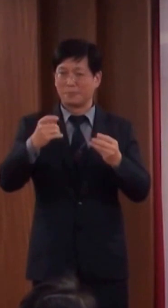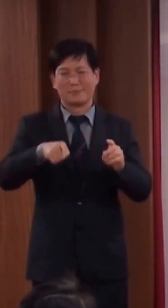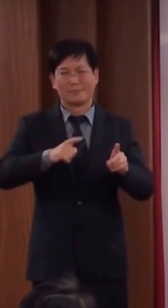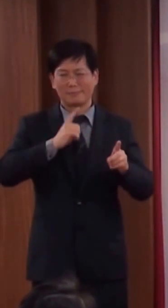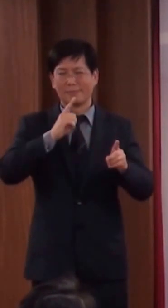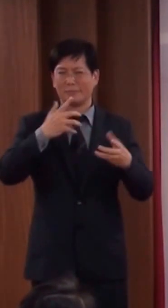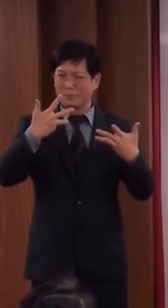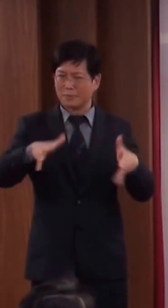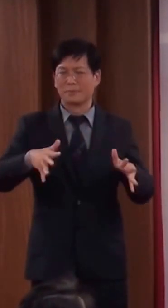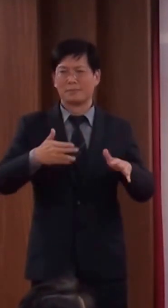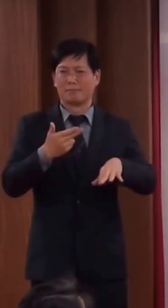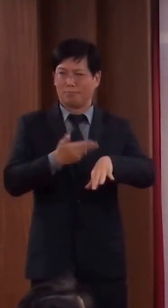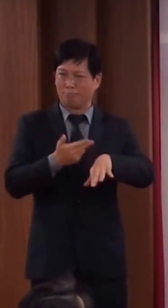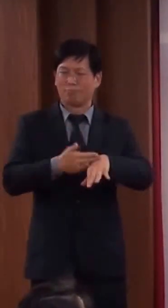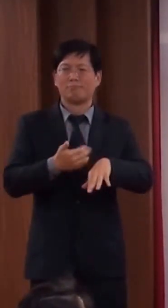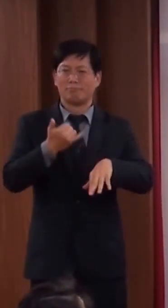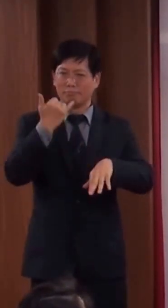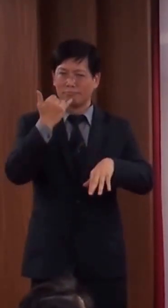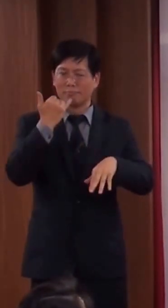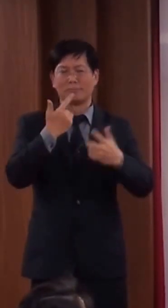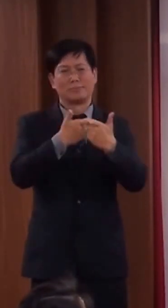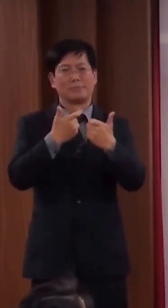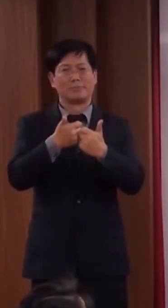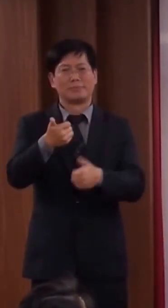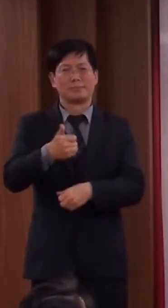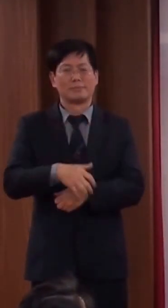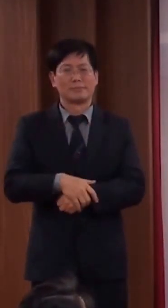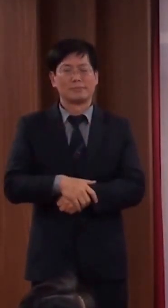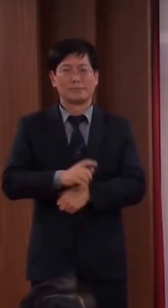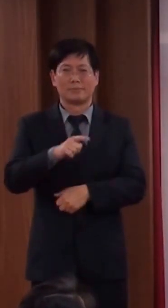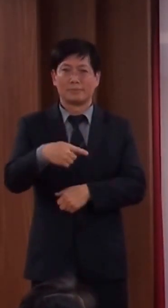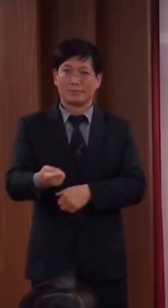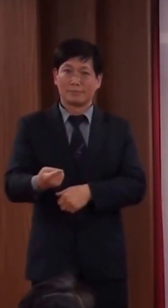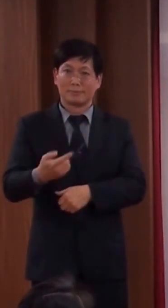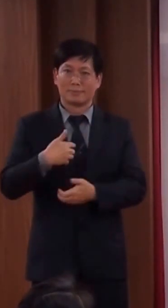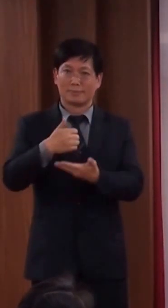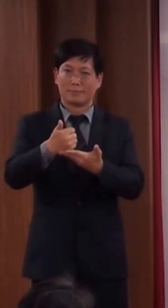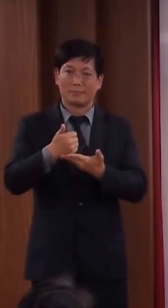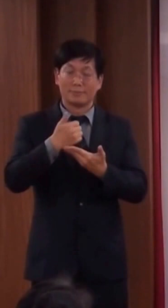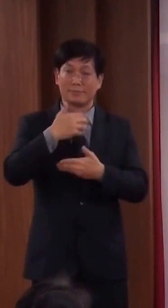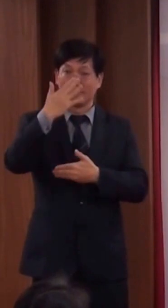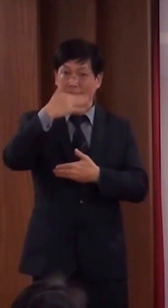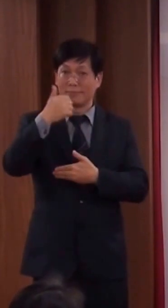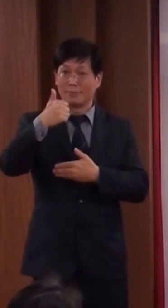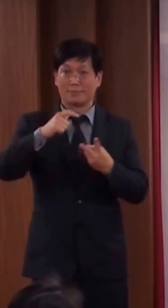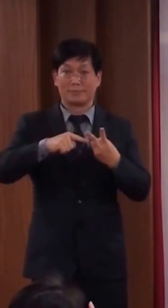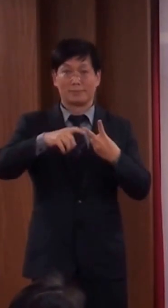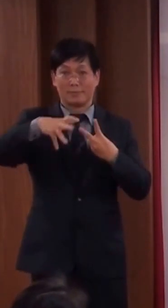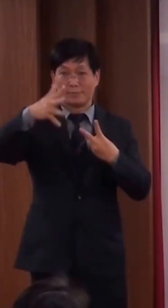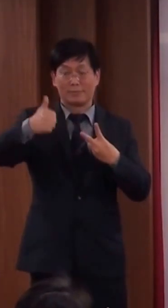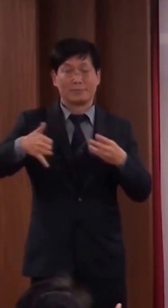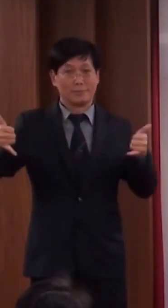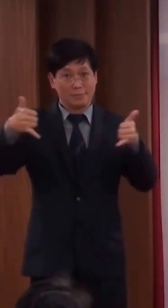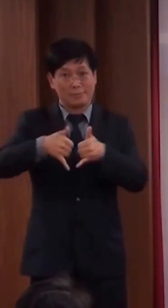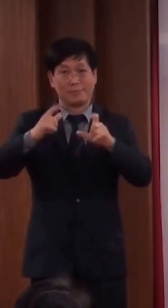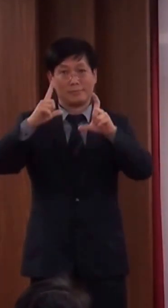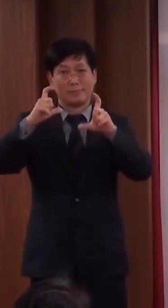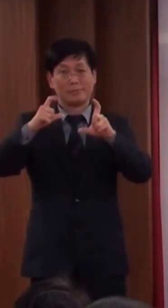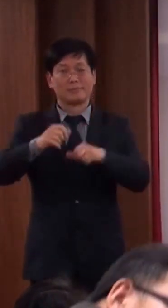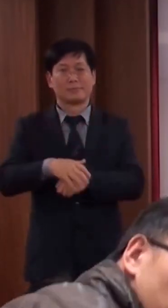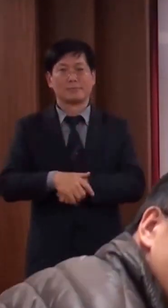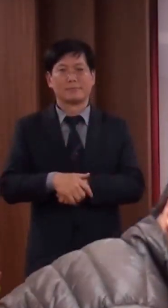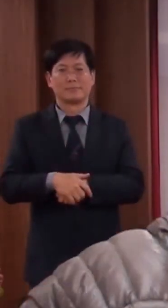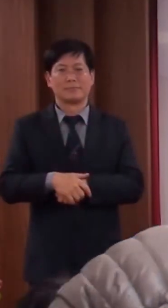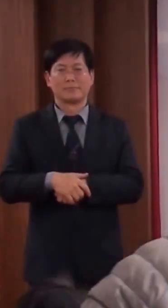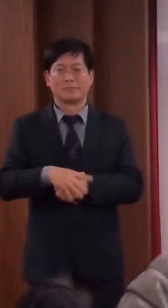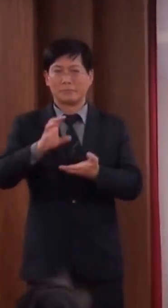方法呢，相信大家也不会再痛了啦。好，是。那我们接下来是不是就是请我们的彤彤跟我们的处长呢，来拍一张合照，让我